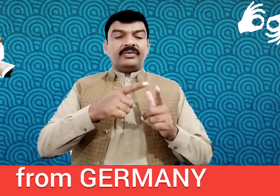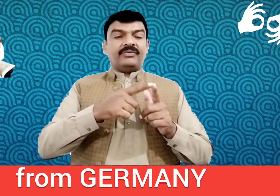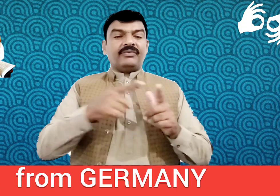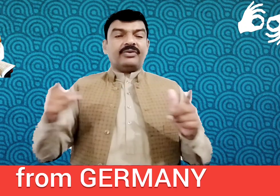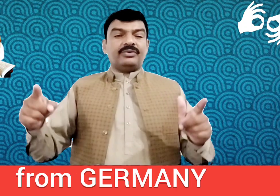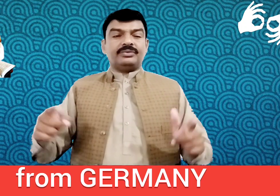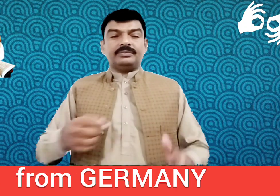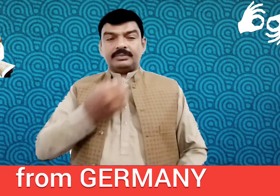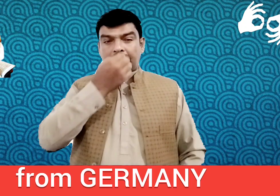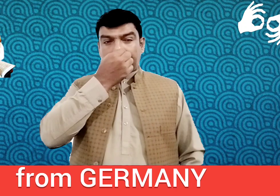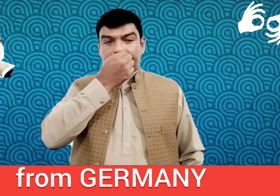from